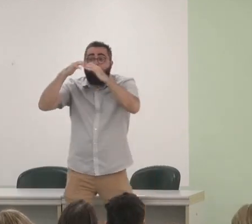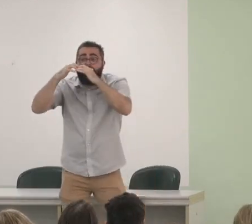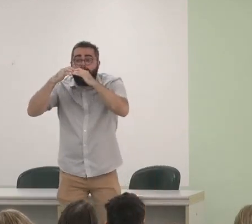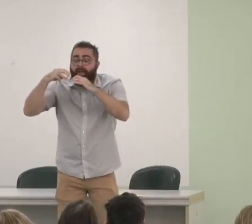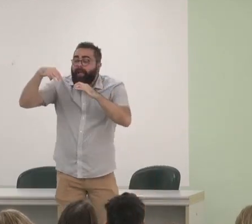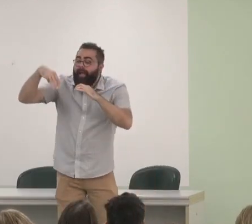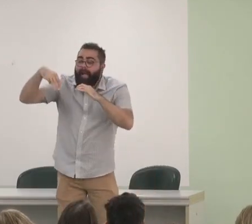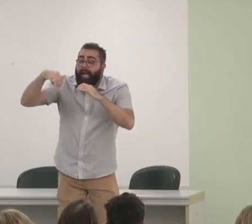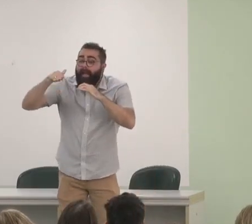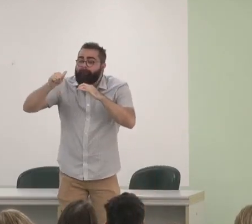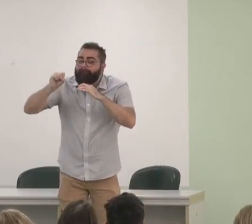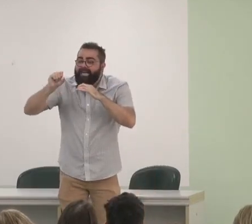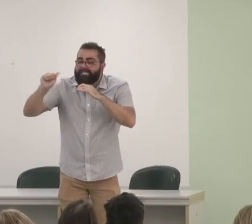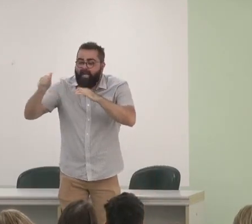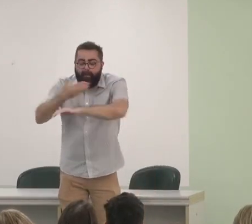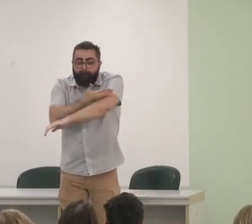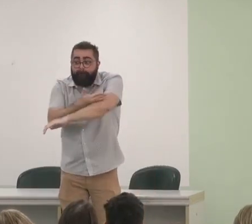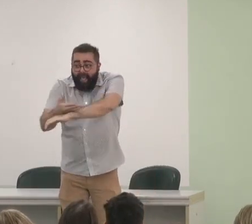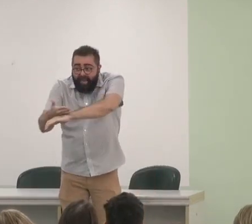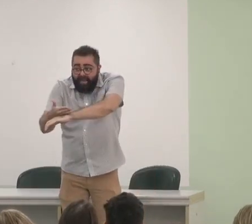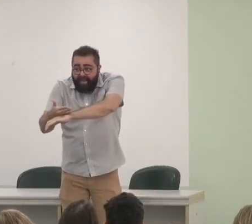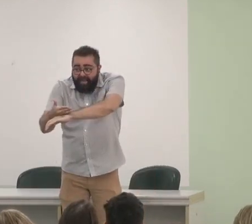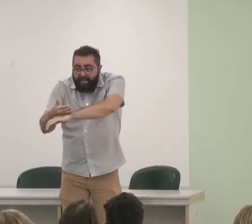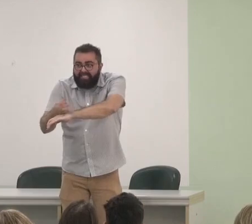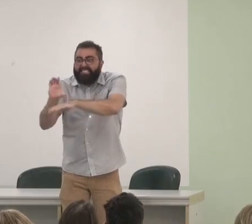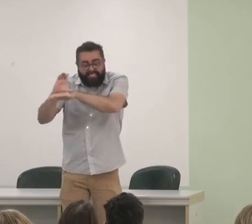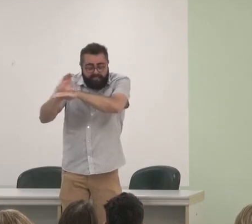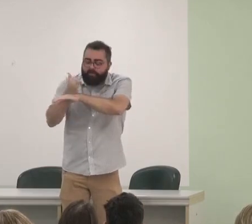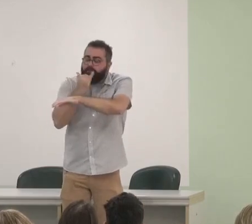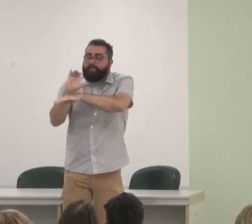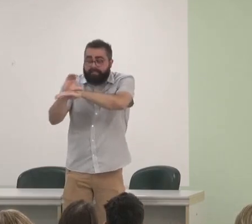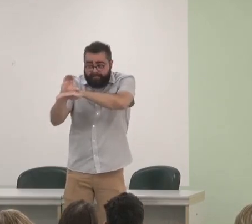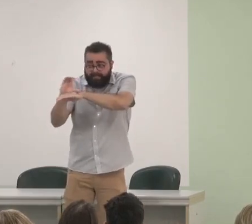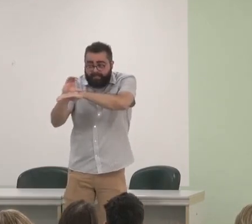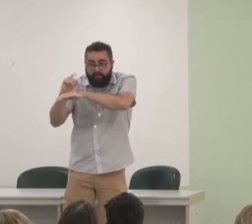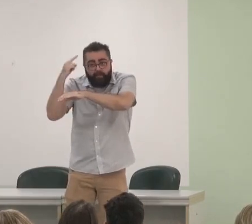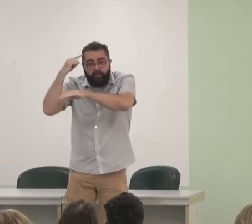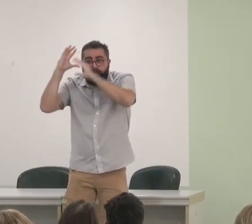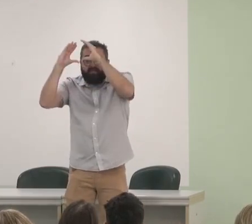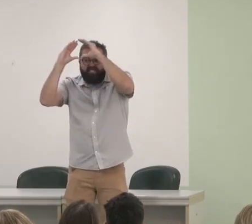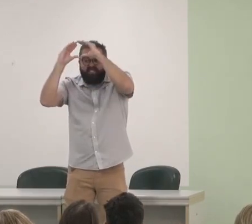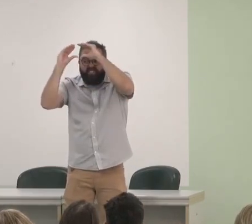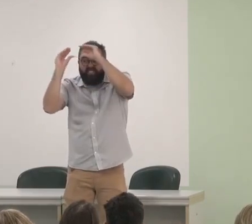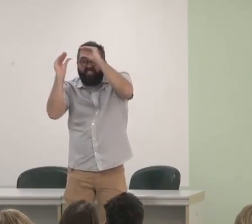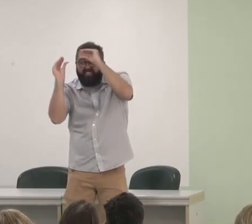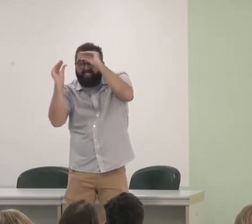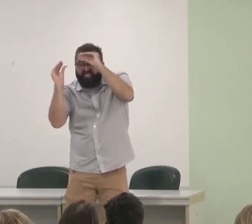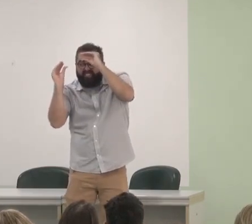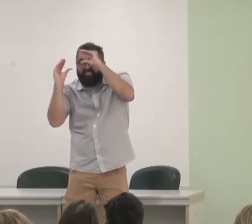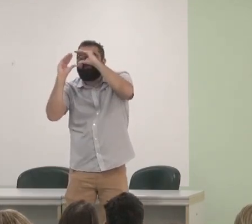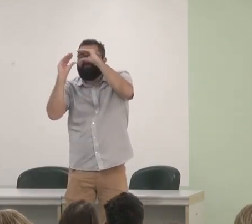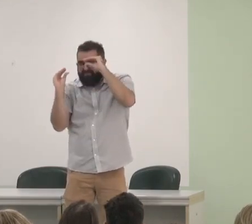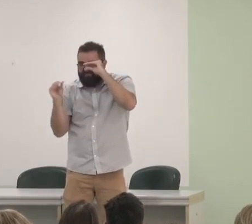aprenderam tardiamente. E aí, o que o estudo revela é que a massa cinzenta dessas pessoas que